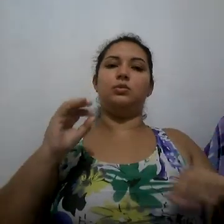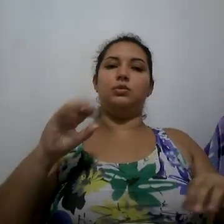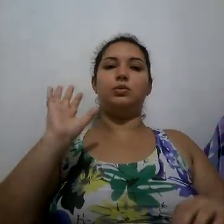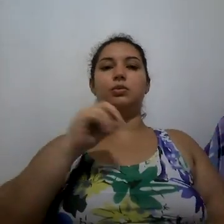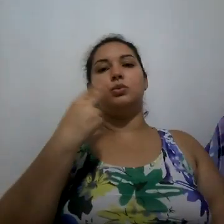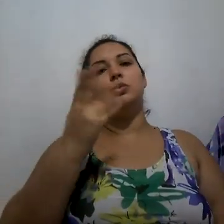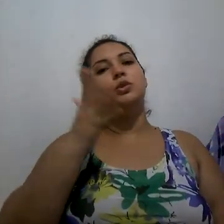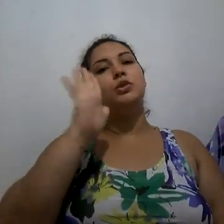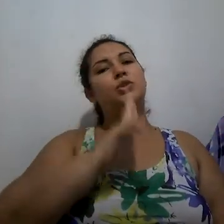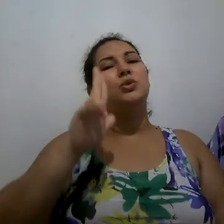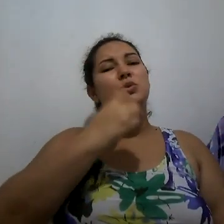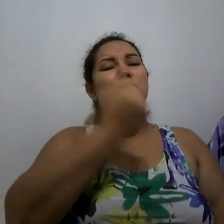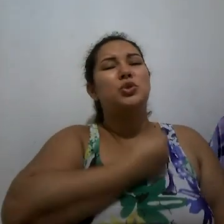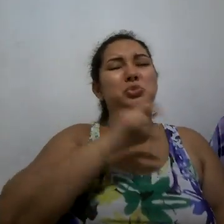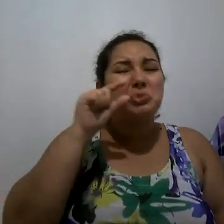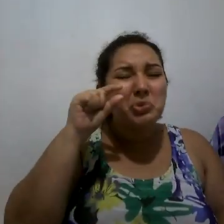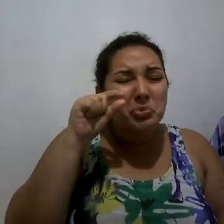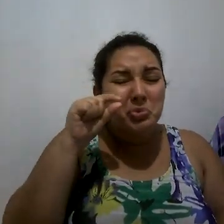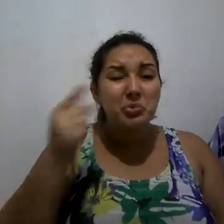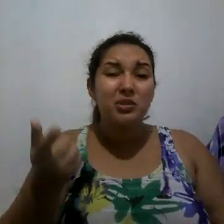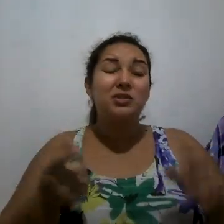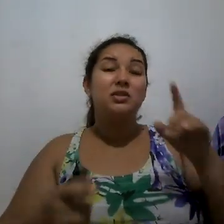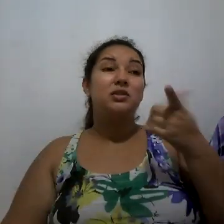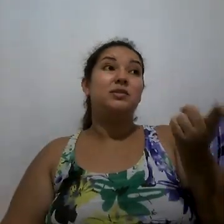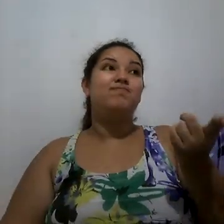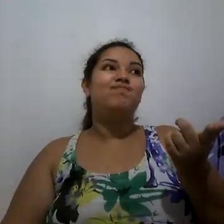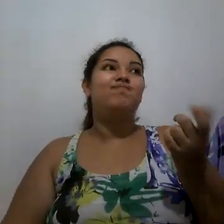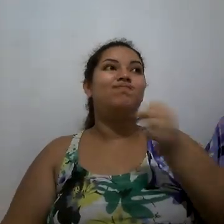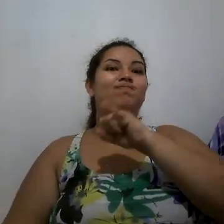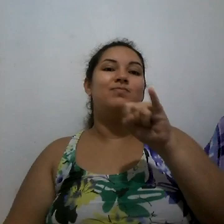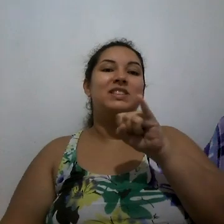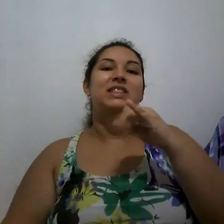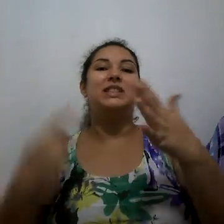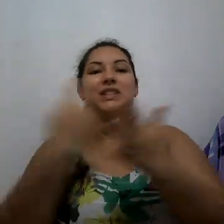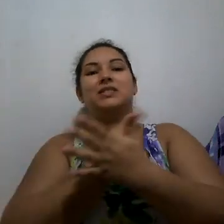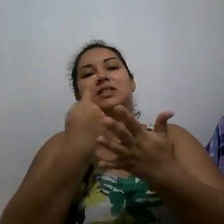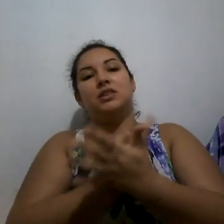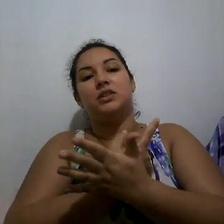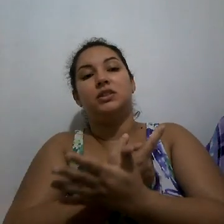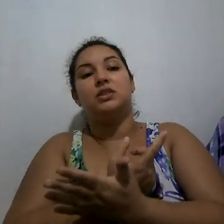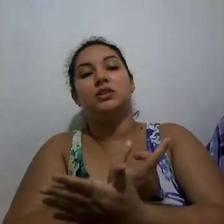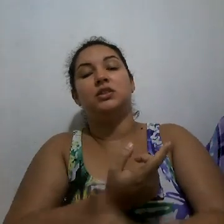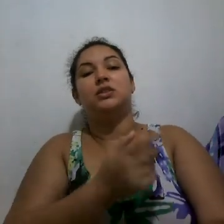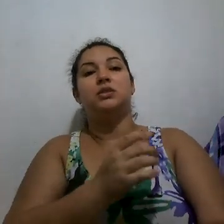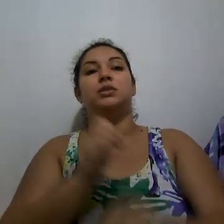muito baixos, esses arredondamentos são muito importantes. E esses arredondamentos podem influenciar de